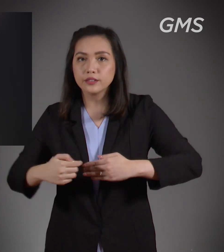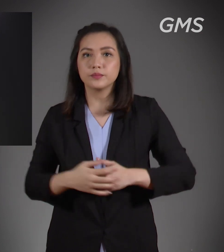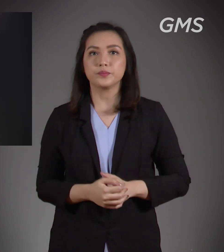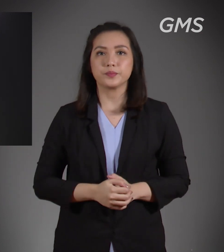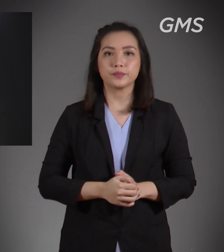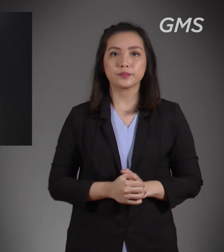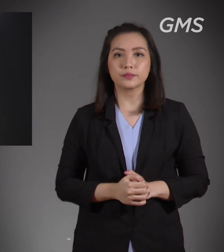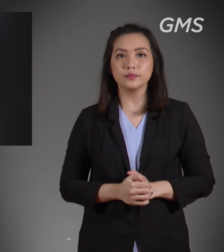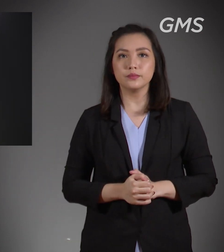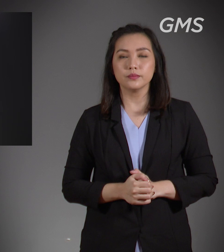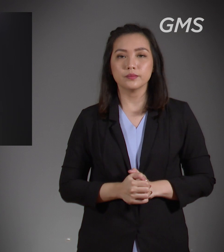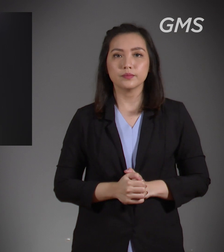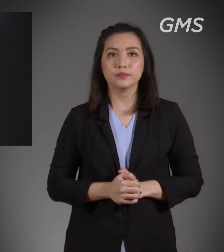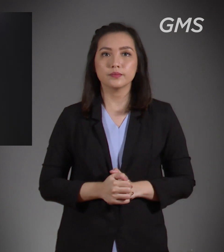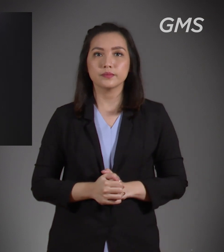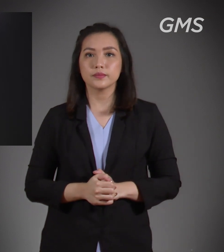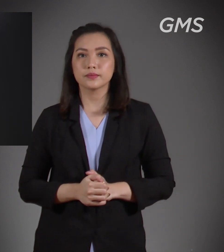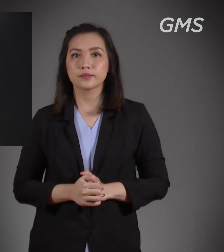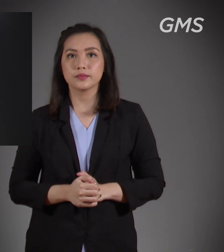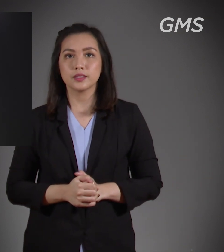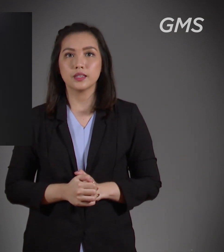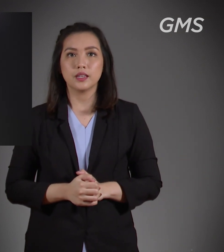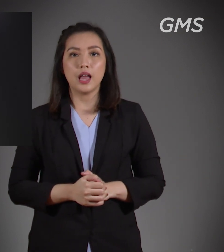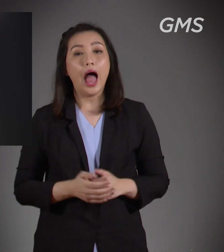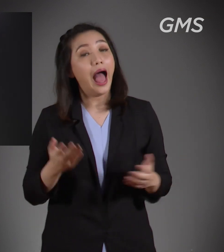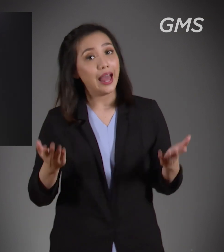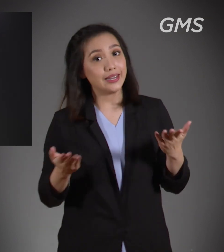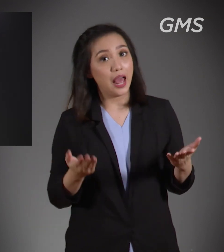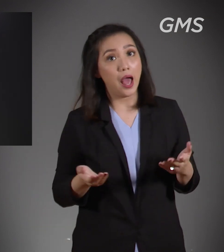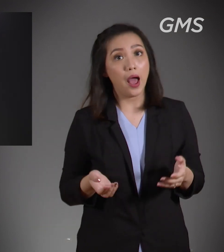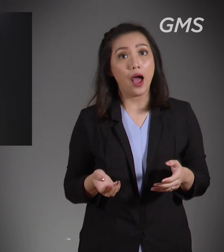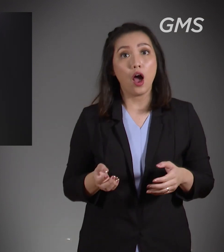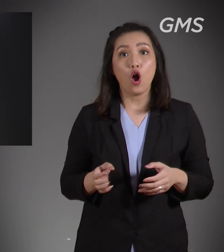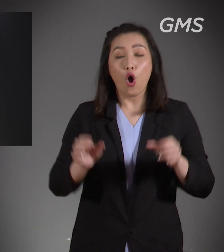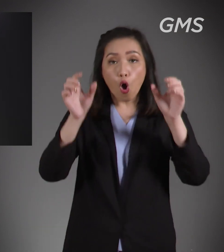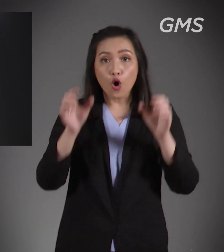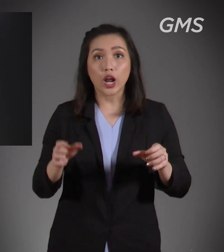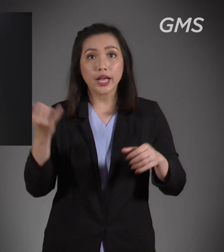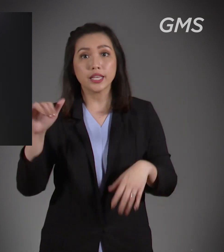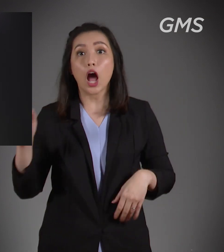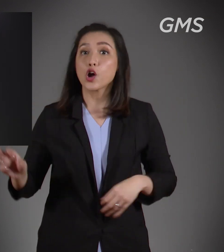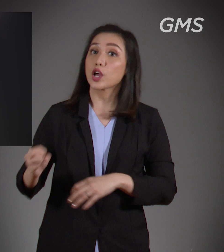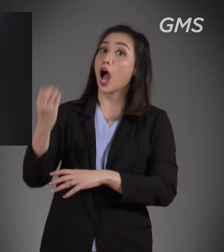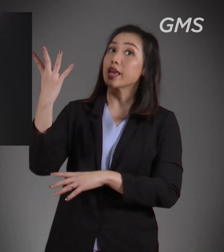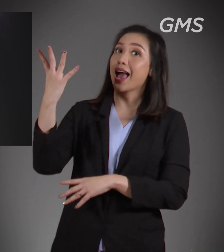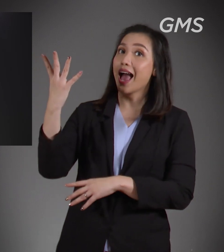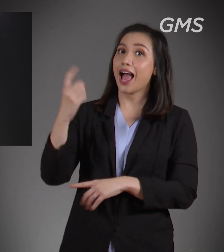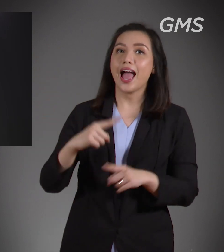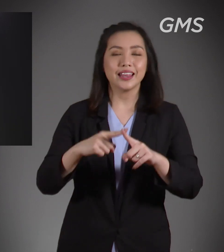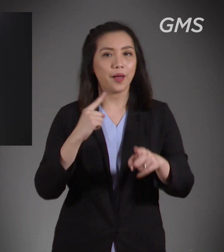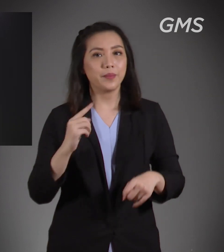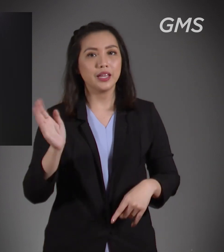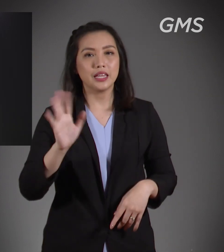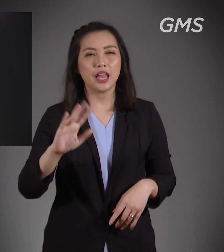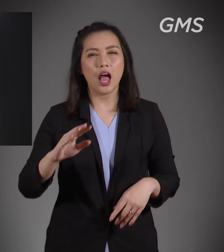ekonomi. Gak selalu sih, ada banyak orang yang berhasil di dunia kerja, kaya raya, namun tidak takut akan